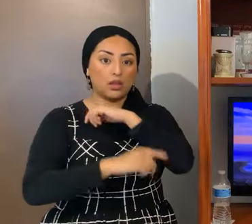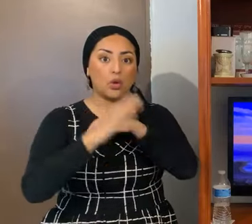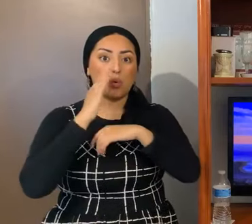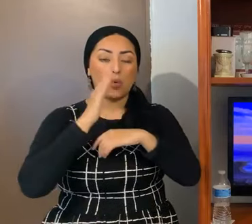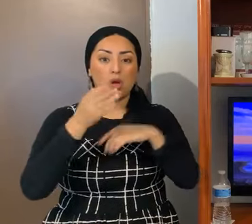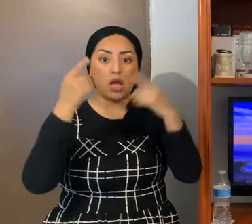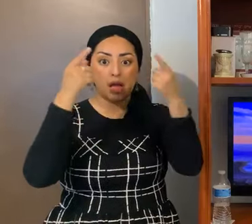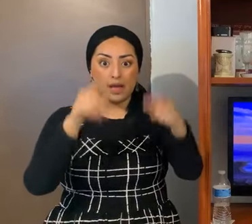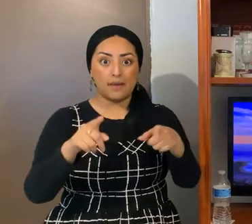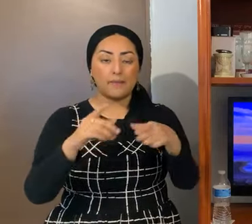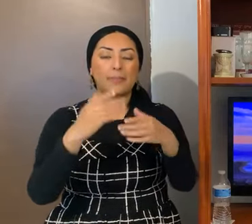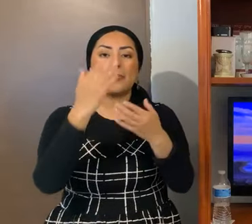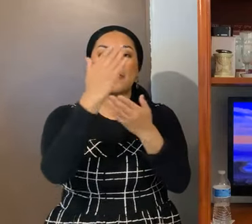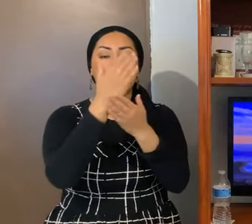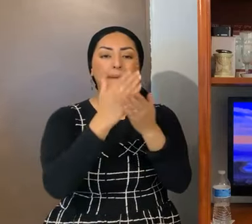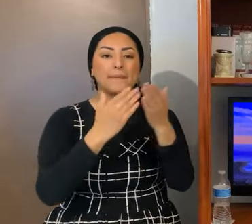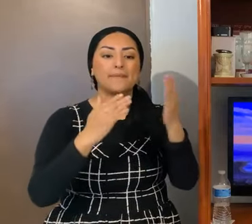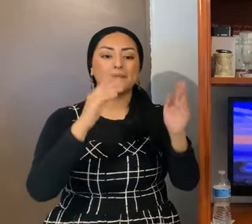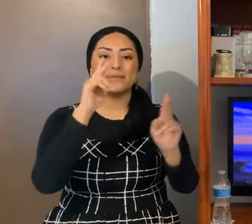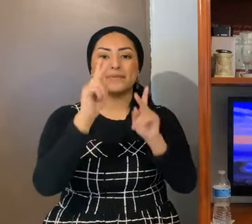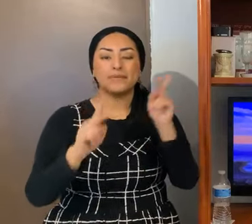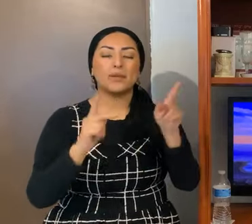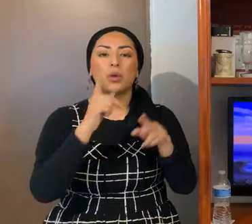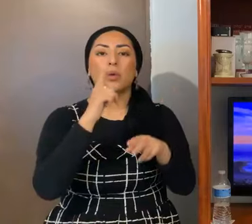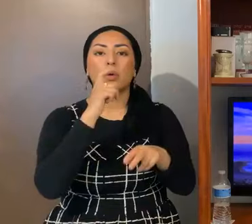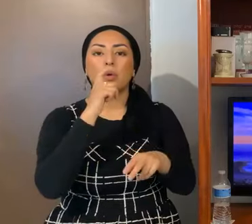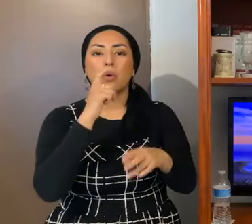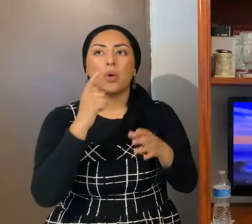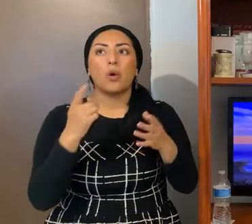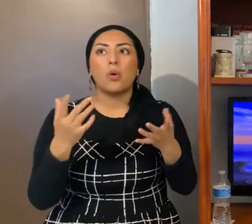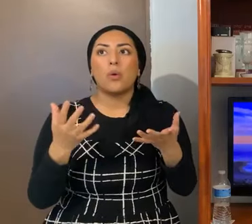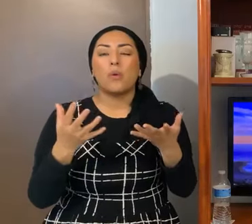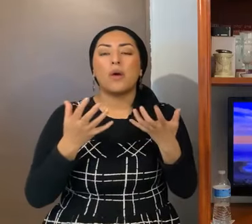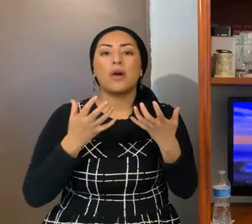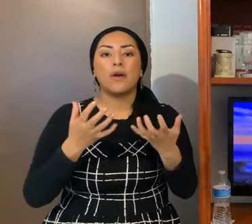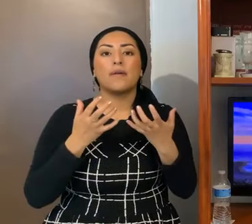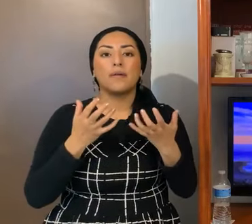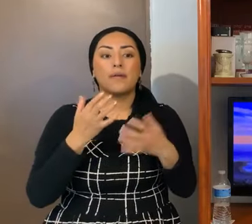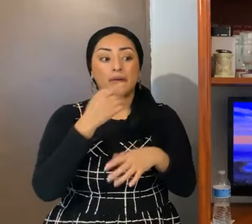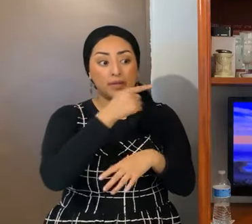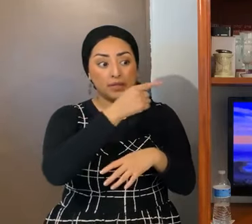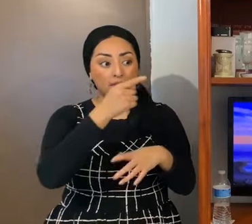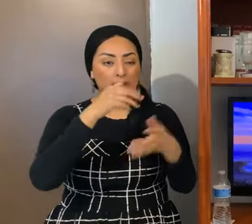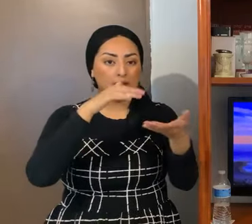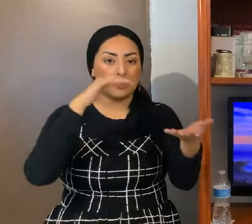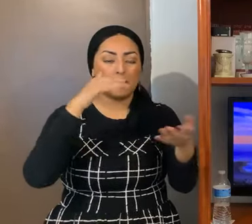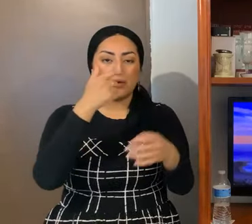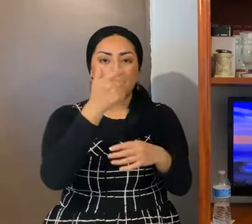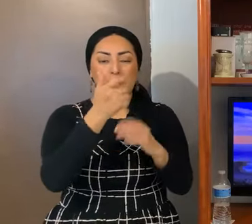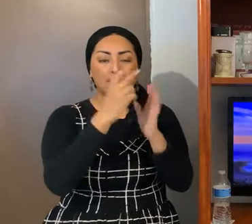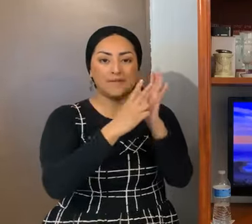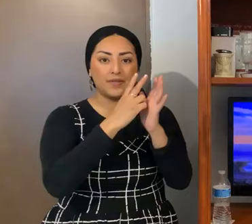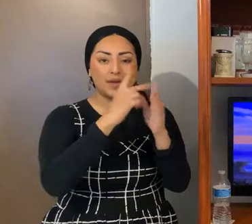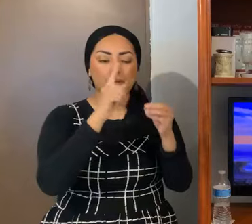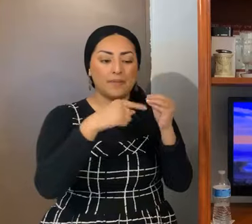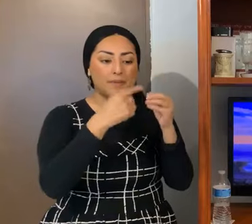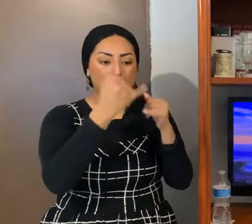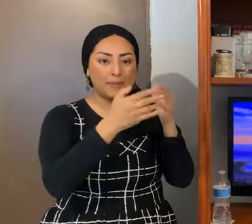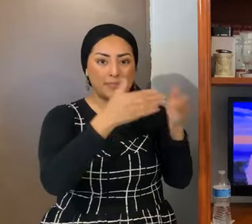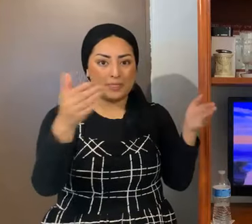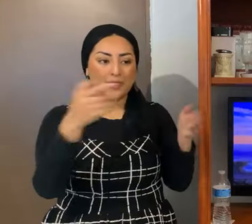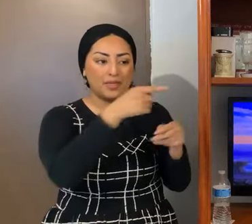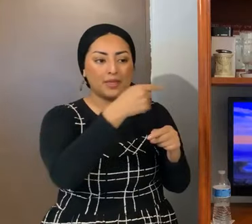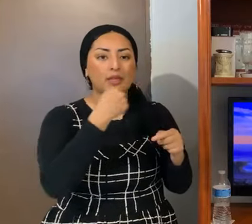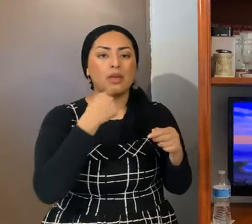venir. Hay personas que dicen o que anhelan, porque estudian los videos de las rectas finales, dicen,